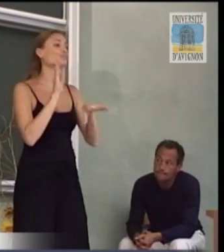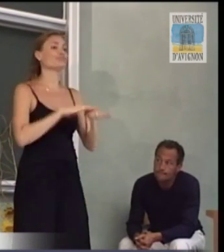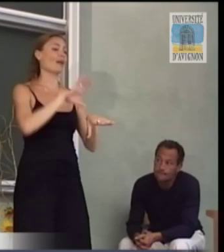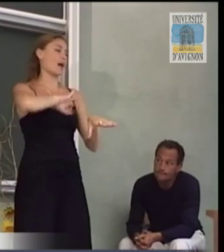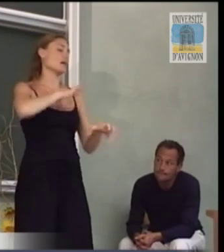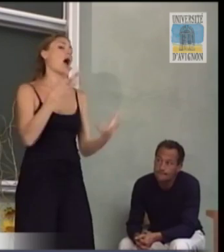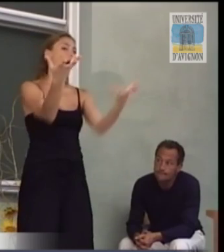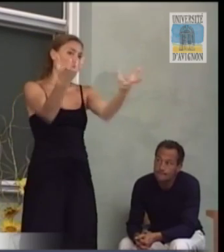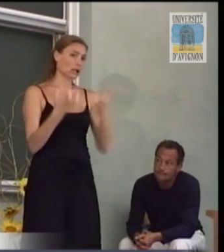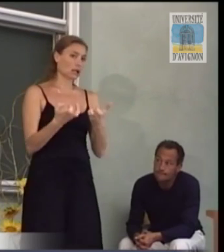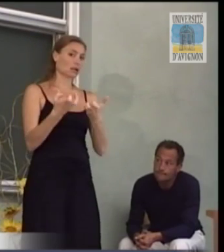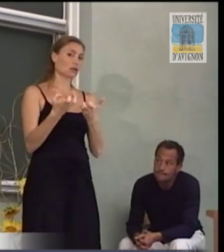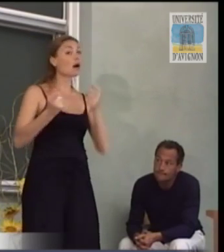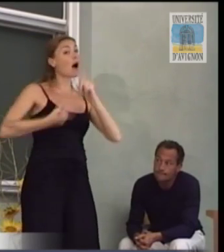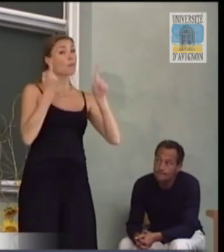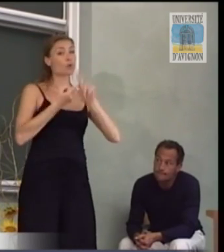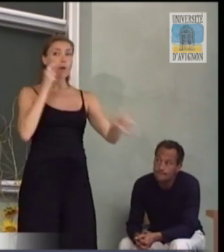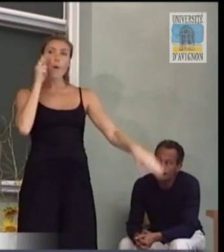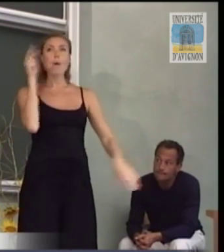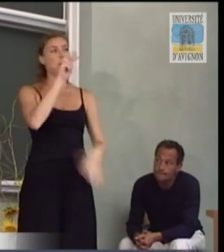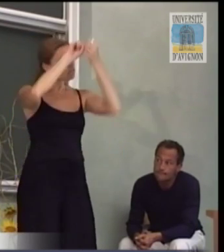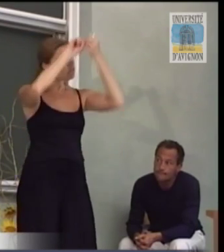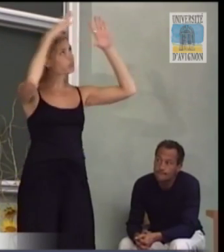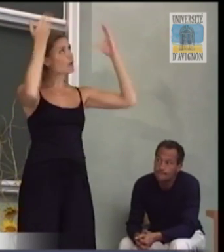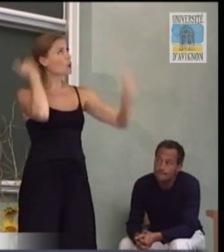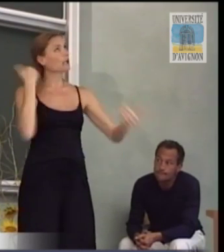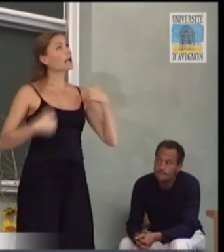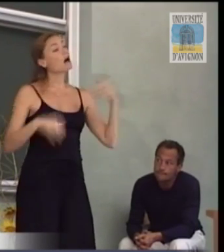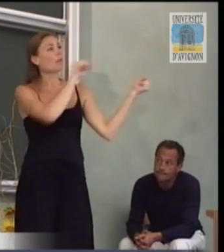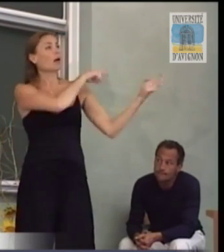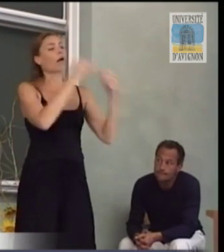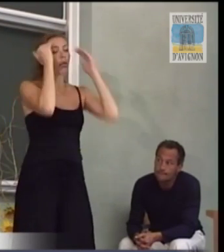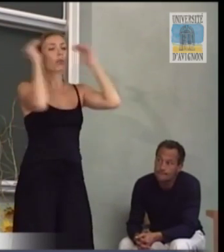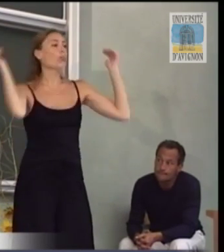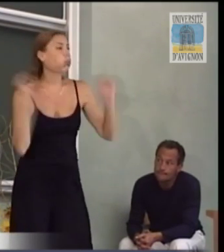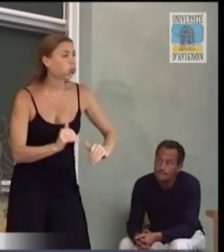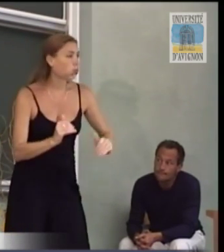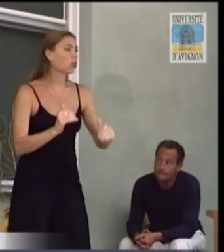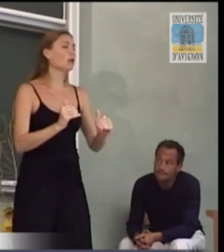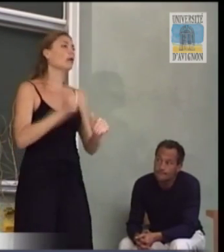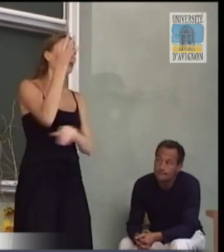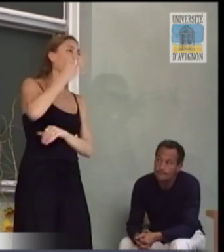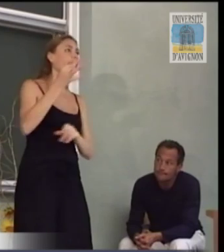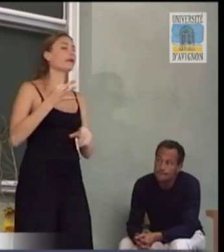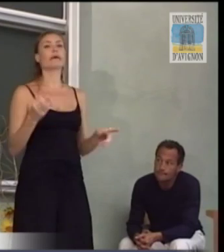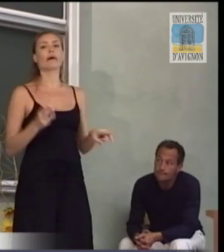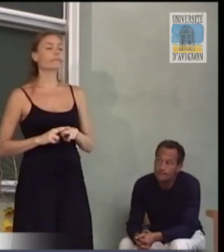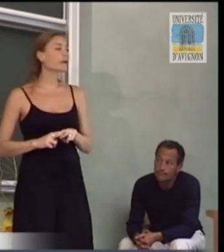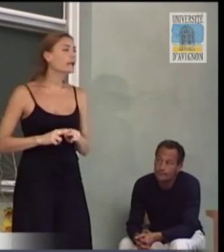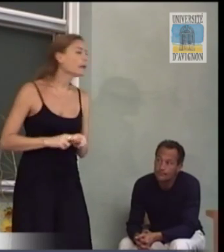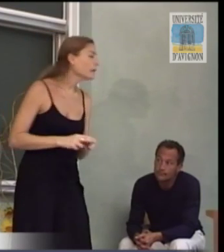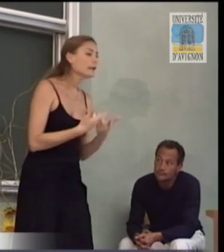qu'ils se rendent compte que le handicap ne rime pas avec désespoir, ne rime pas avec impuissance, mais avec